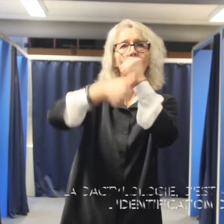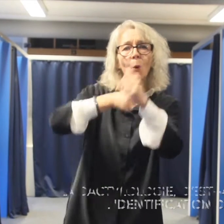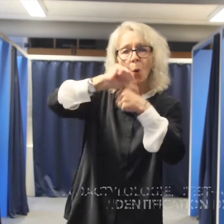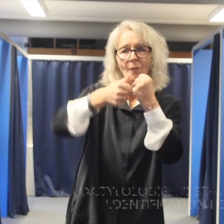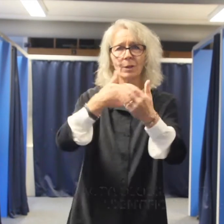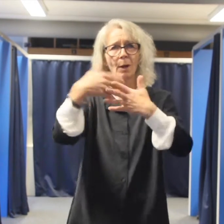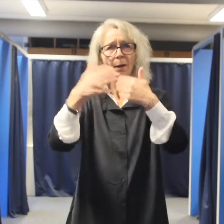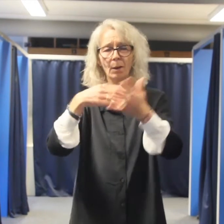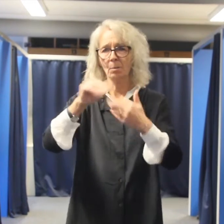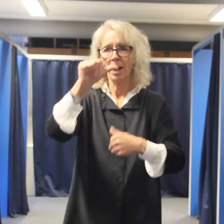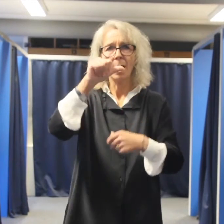lettres, ou les pointages.